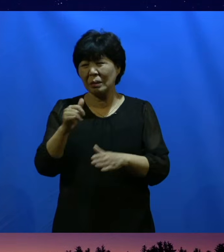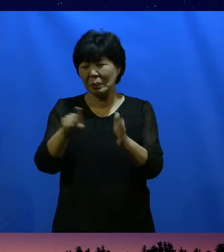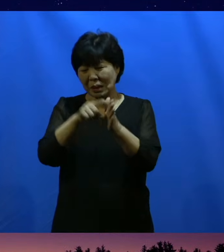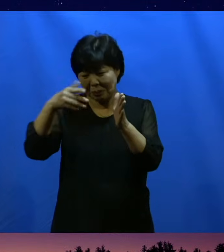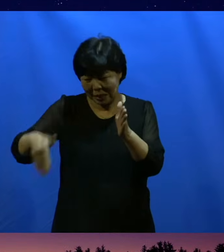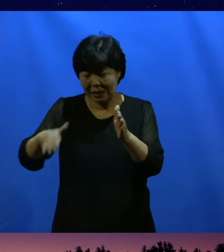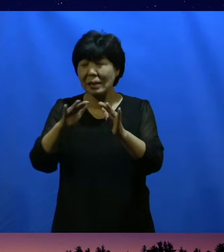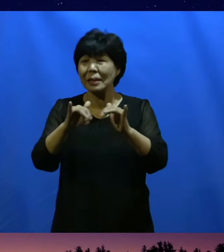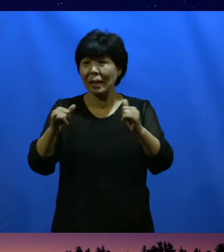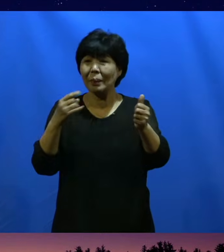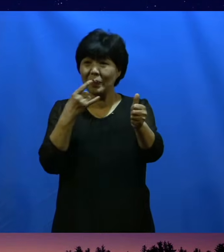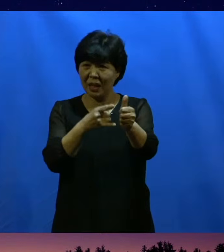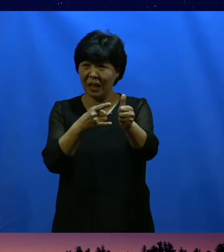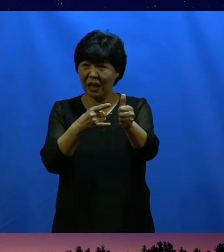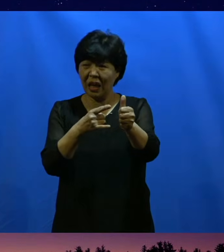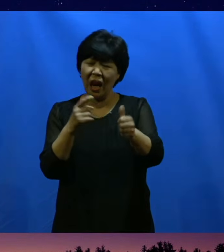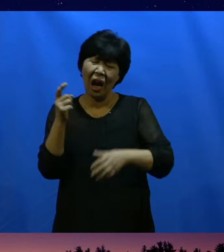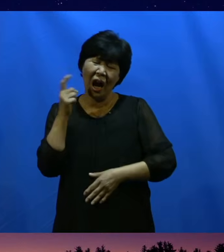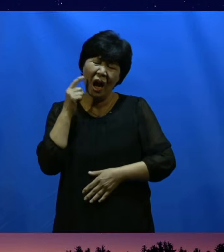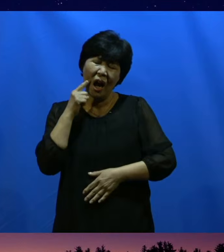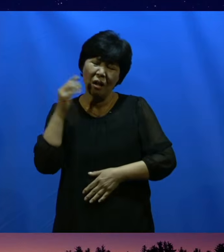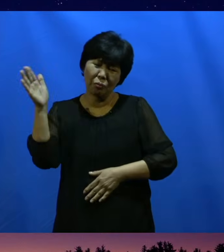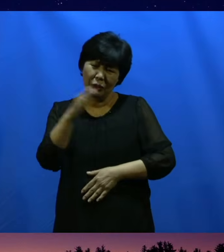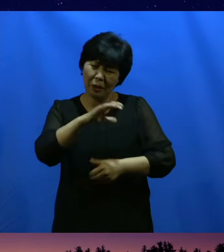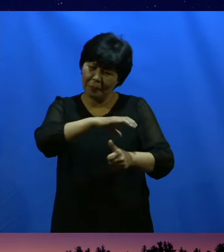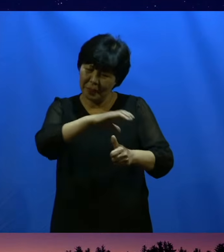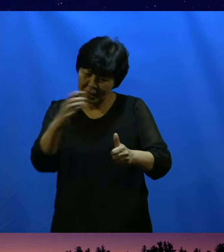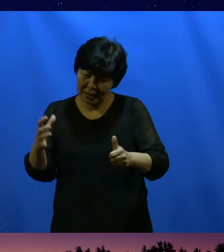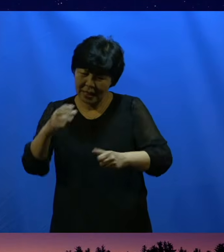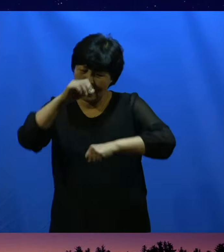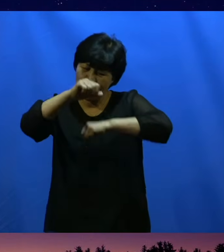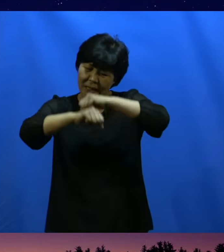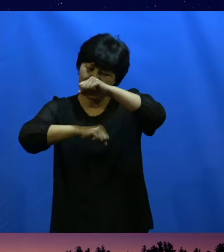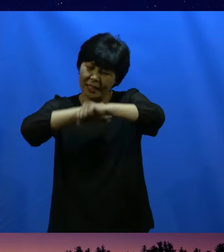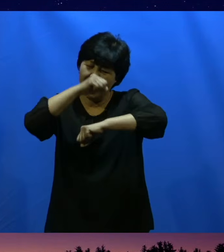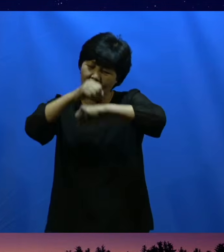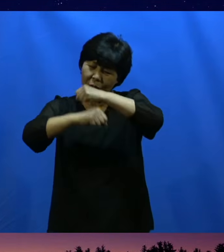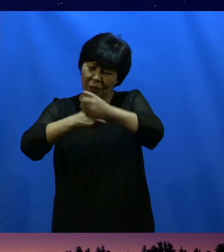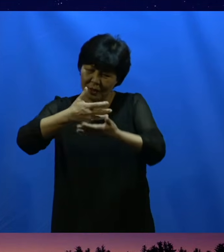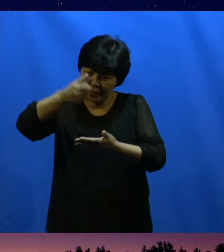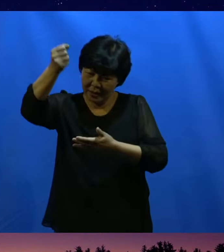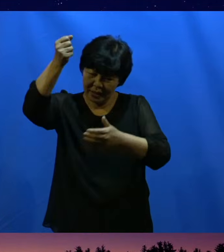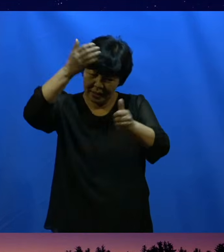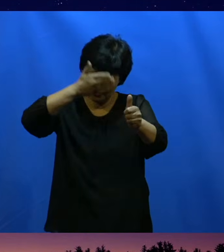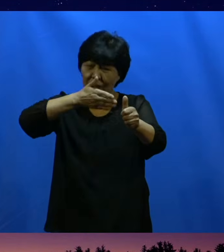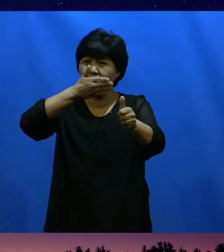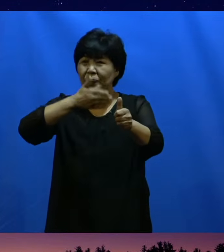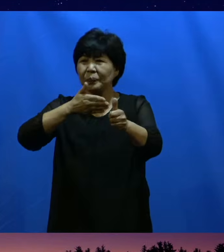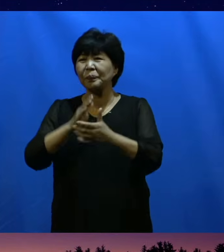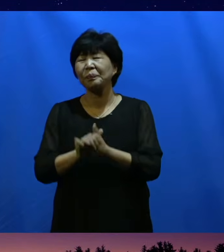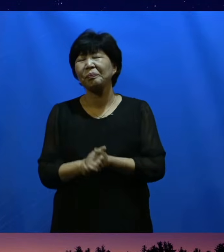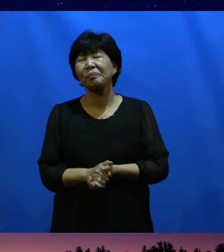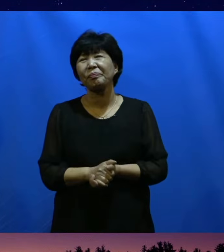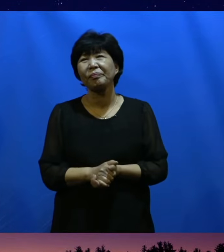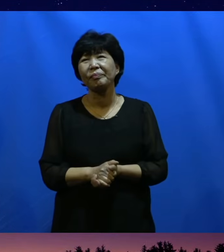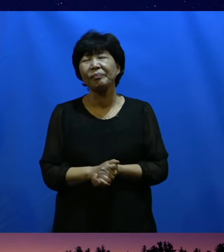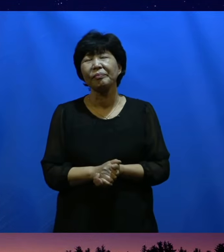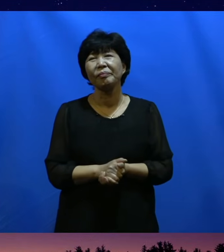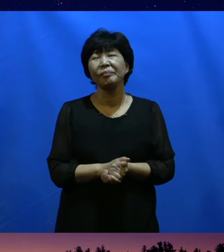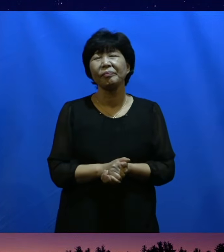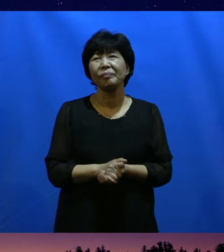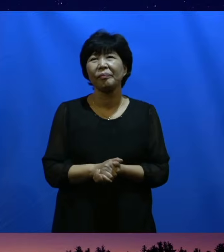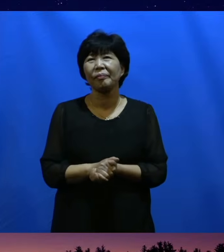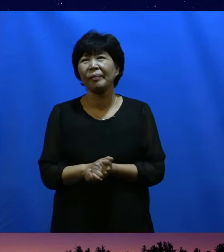거짓된 진리로부터 자유케 하는 일에 복음에 하나님 도구로 쓰임 받을 수 있도록 우리가 그 일에 역할을 감당하게 하여